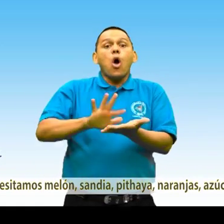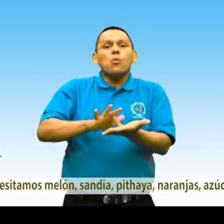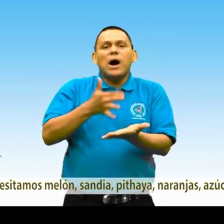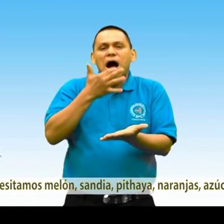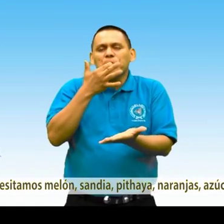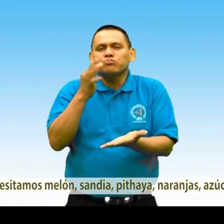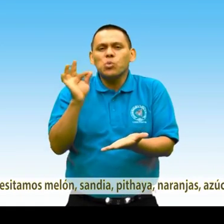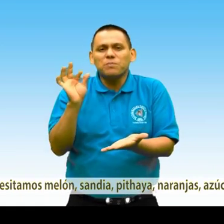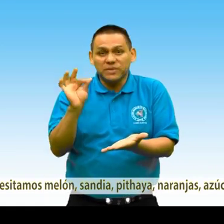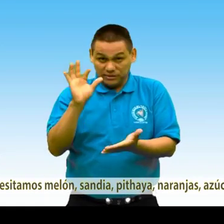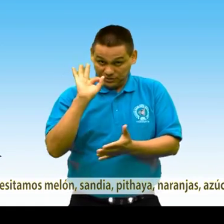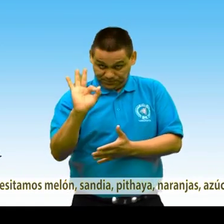azúcar.